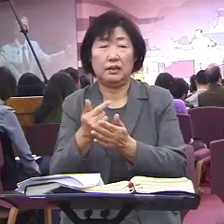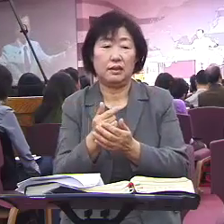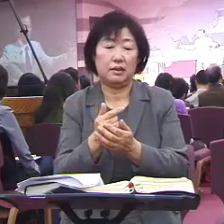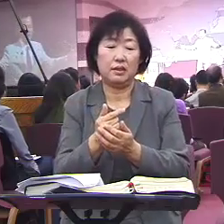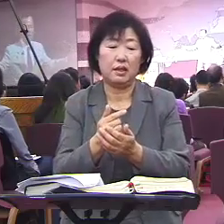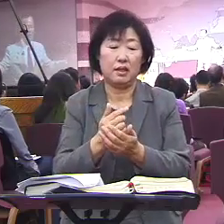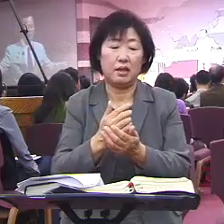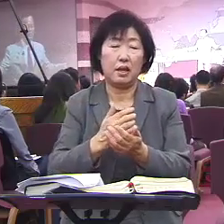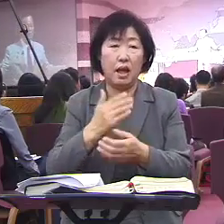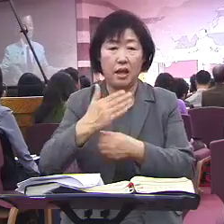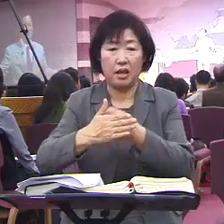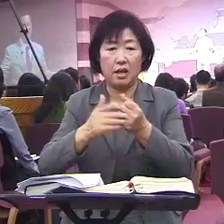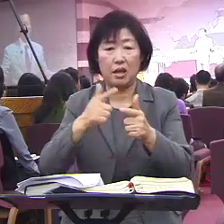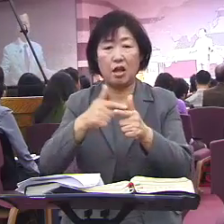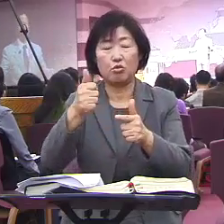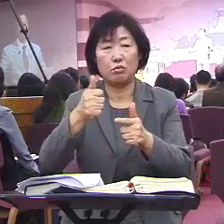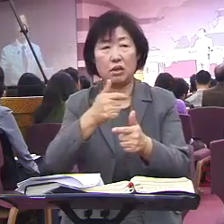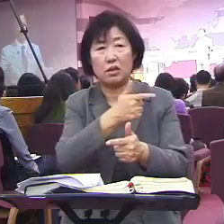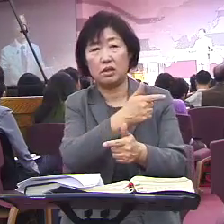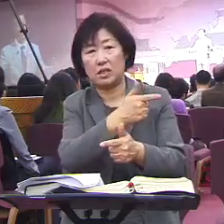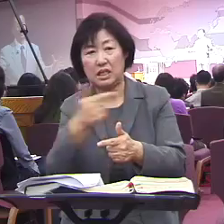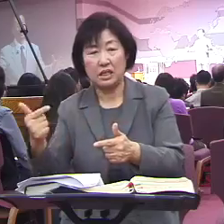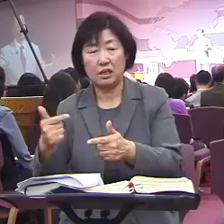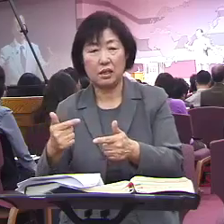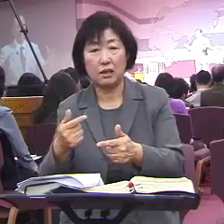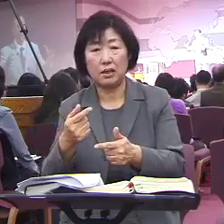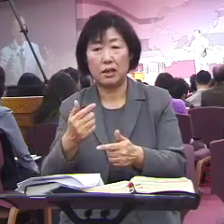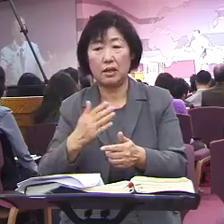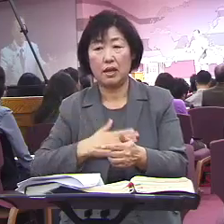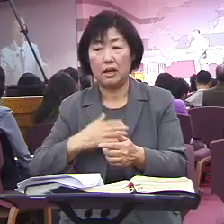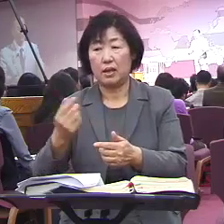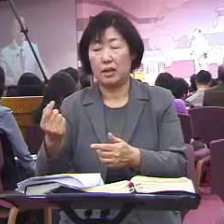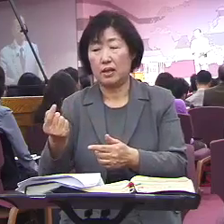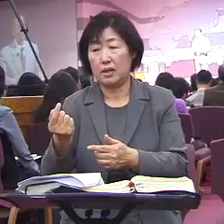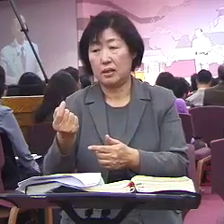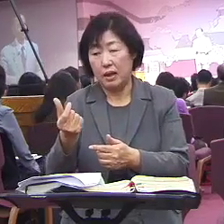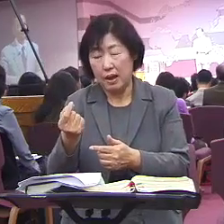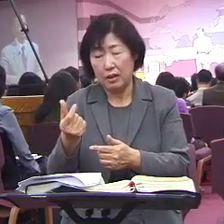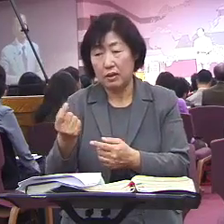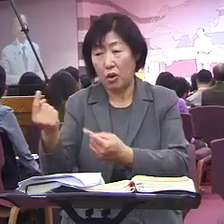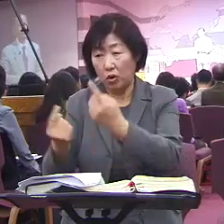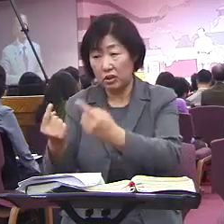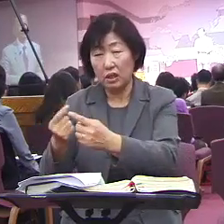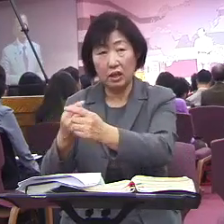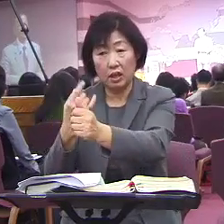나의 지극히 작은 형제에게 한 것이 곧 나에게 한 것이다.